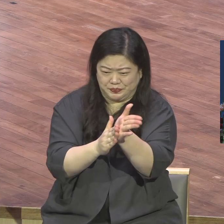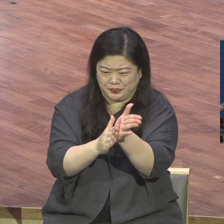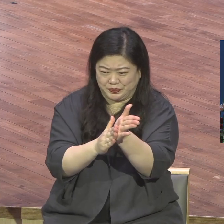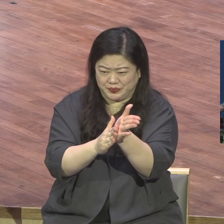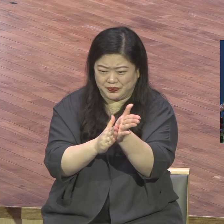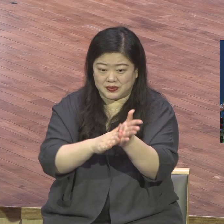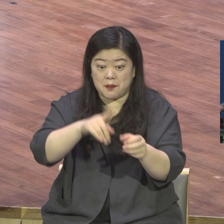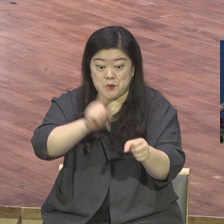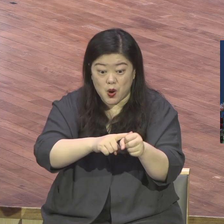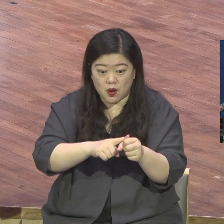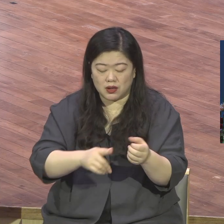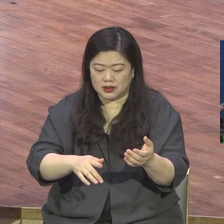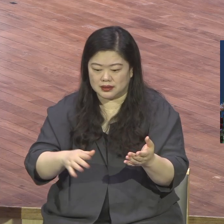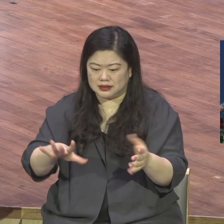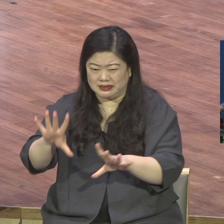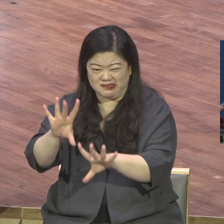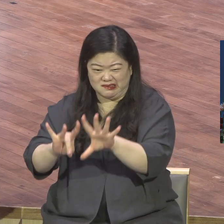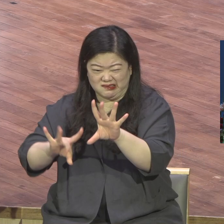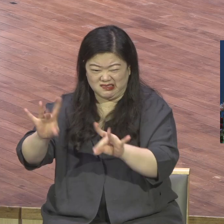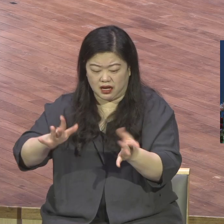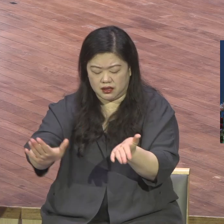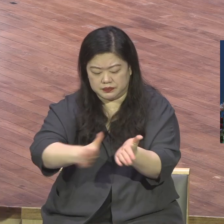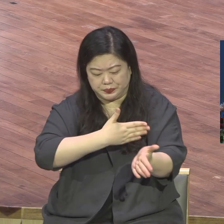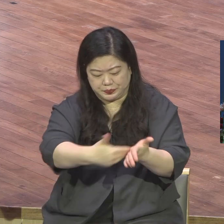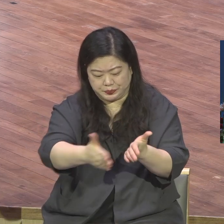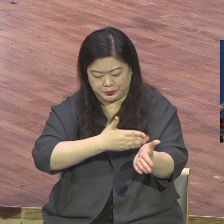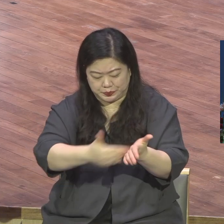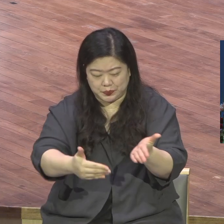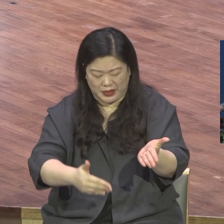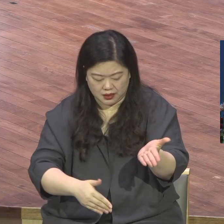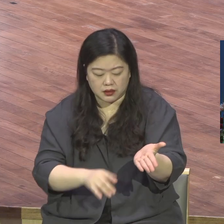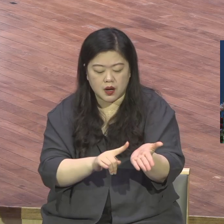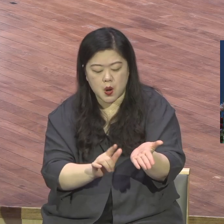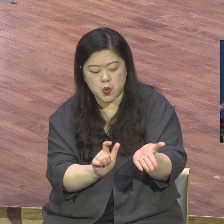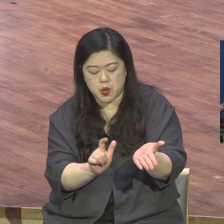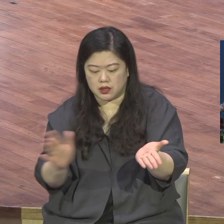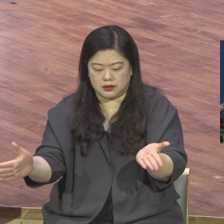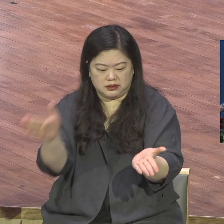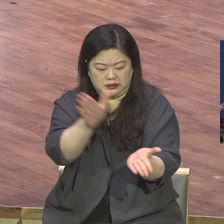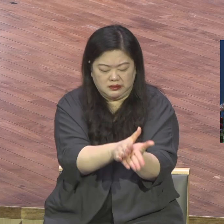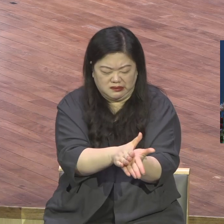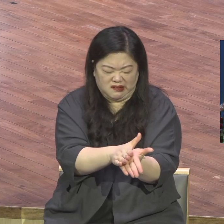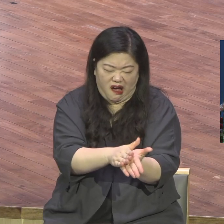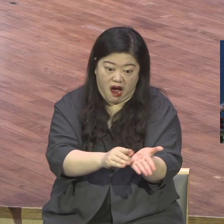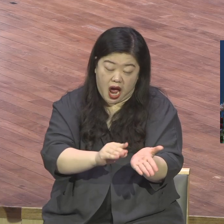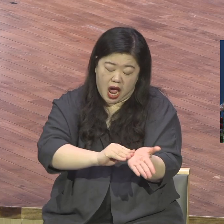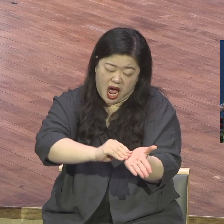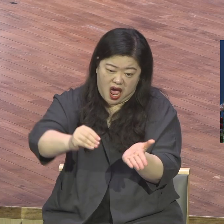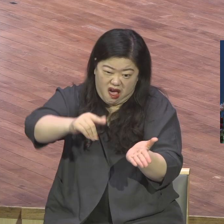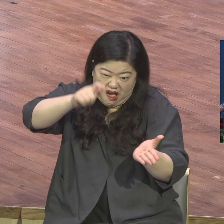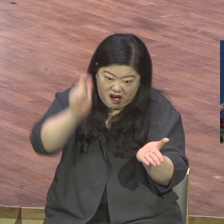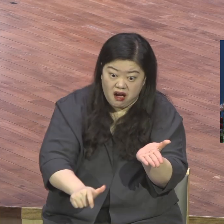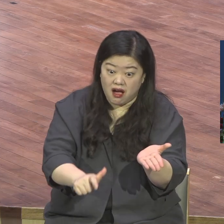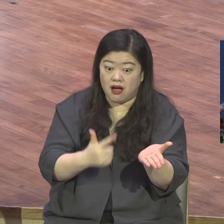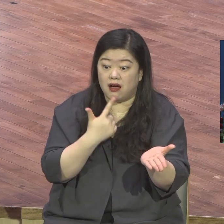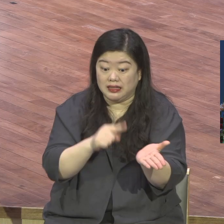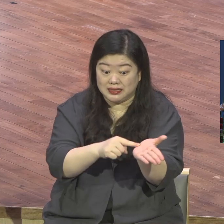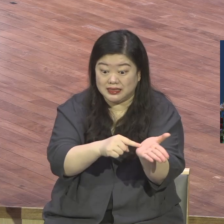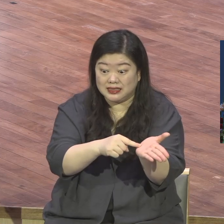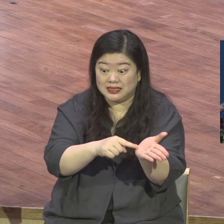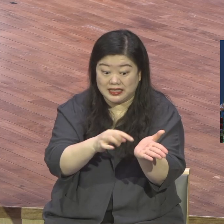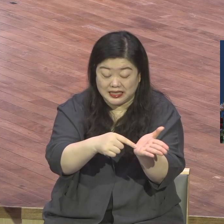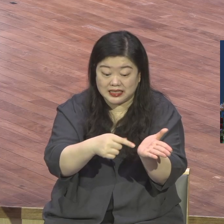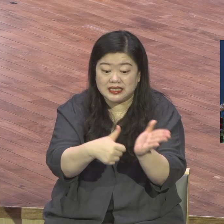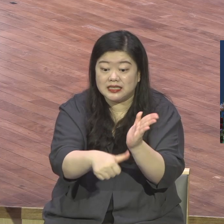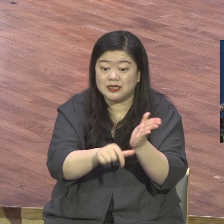속하라. 예수 그리스도의 십자가 사랑을 체험한 상태. 다시 말해서 오직